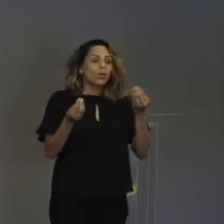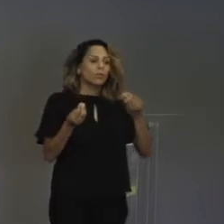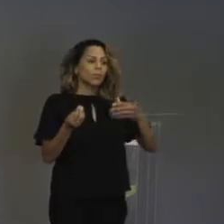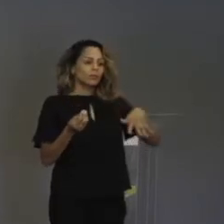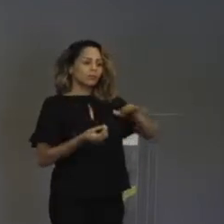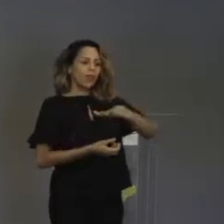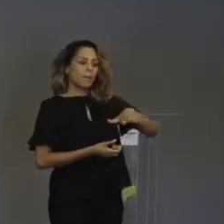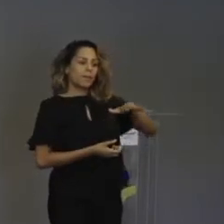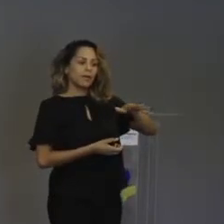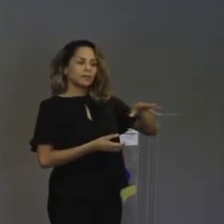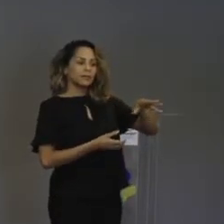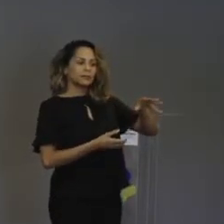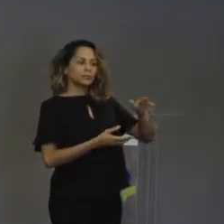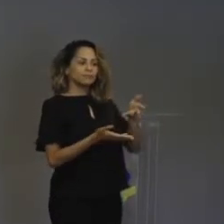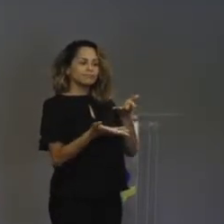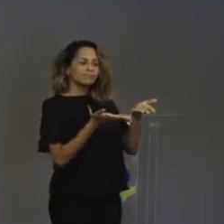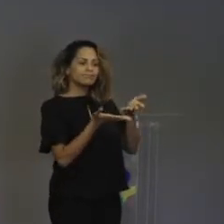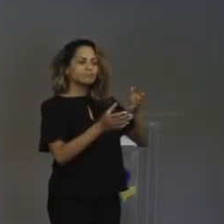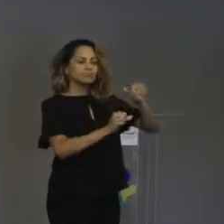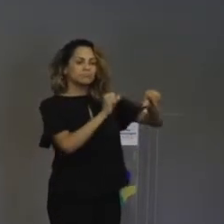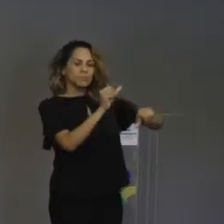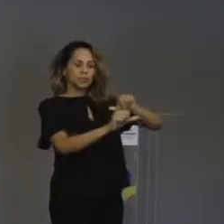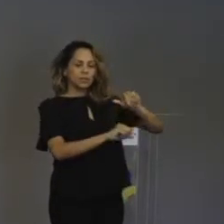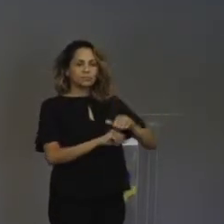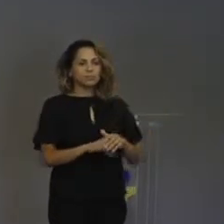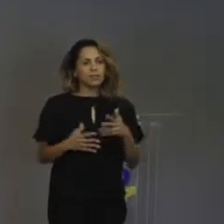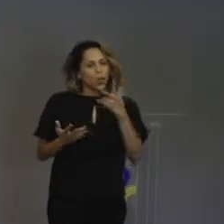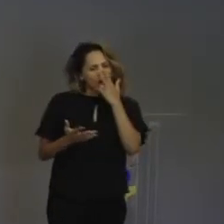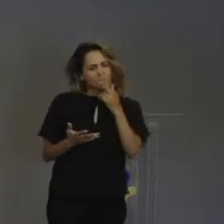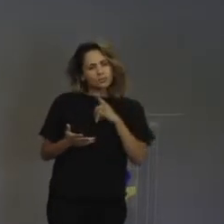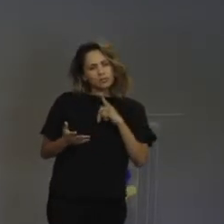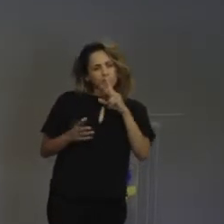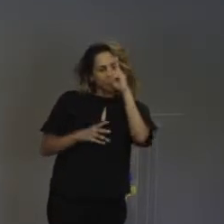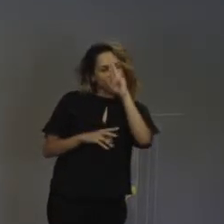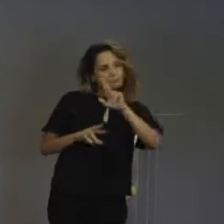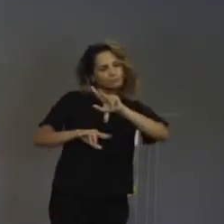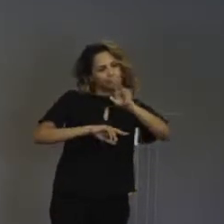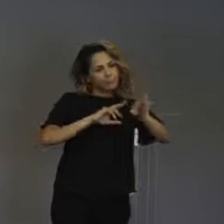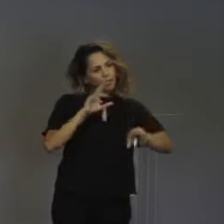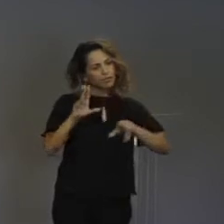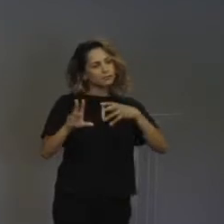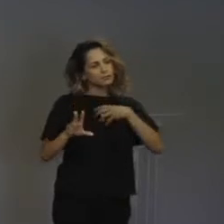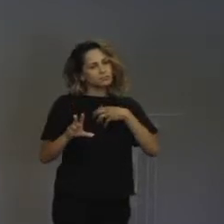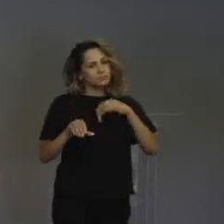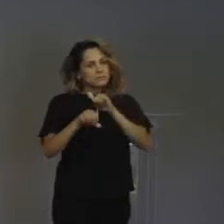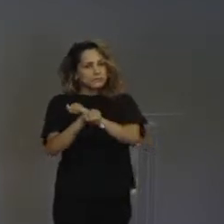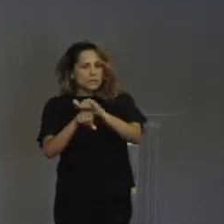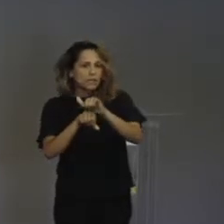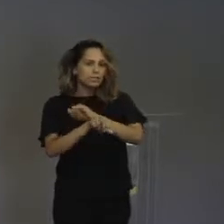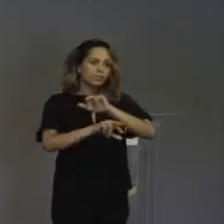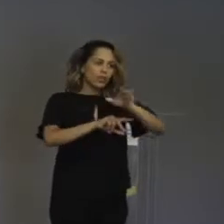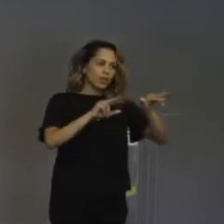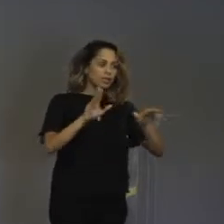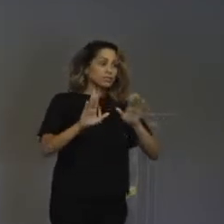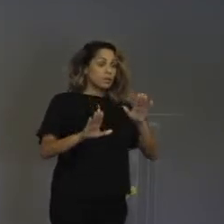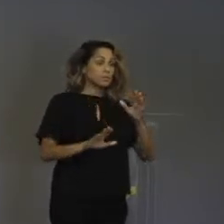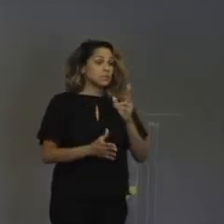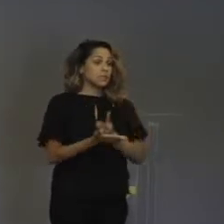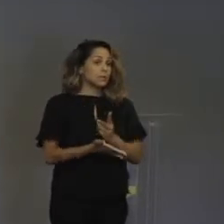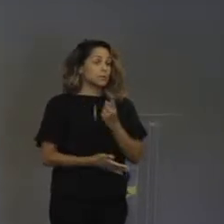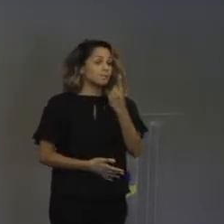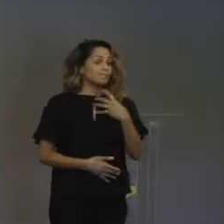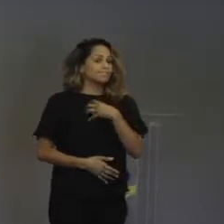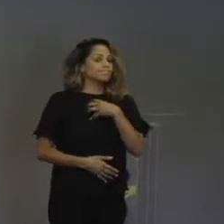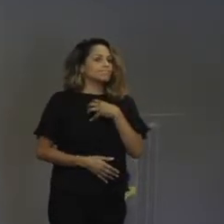casos muito bacanas, alguns deles mais pontuais, outros, enfim, mais como linha programática e estratégica, mas um que sempre me toca vem